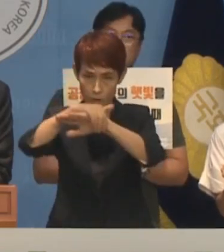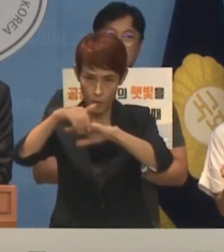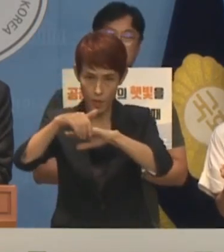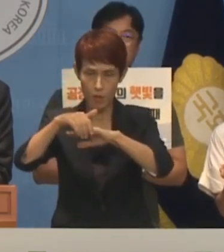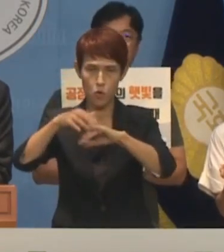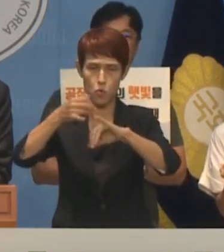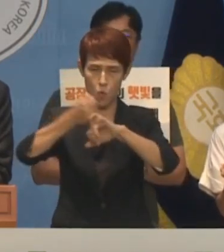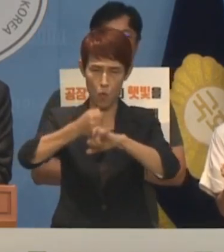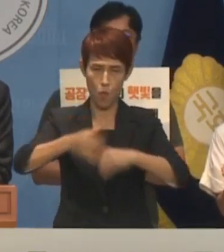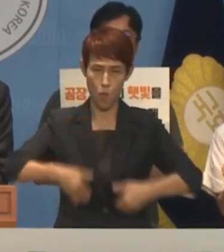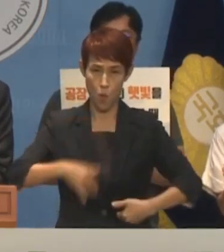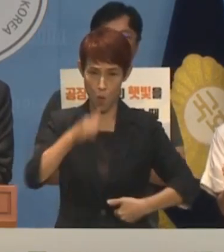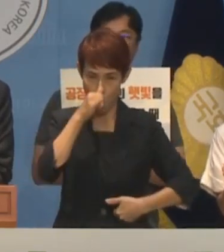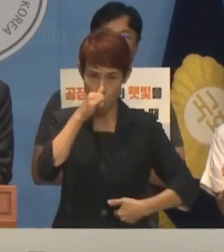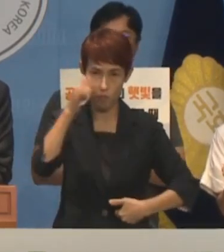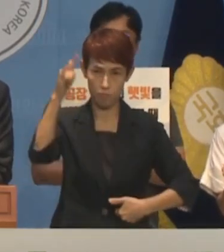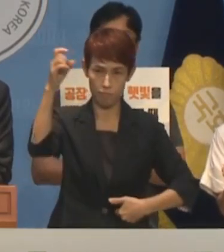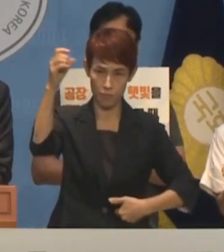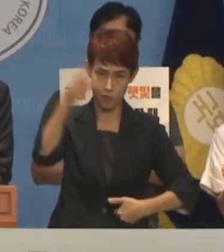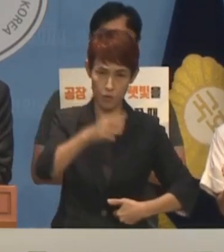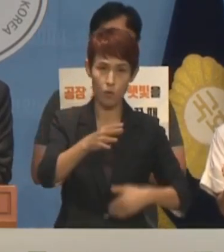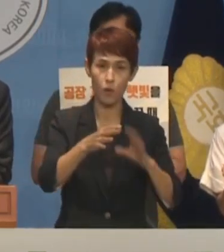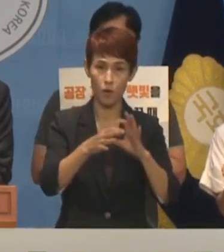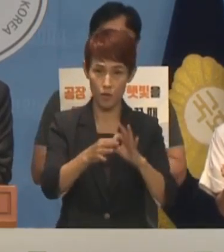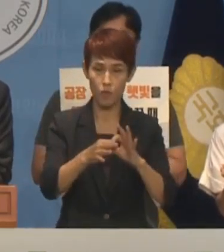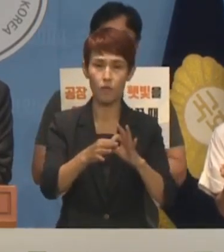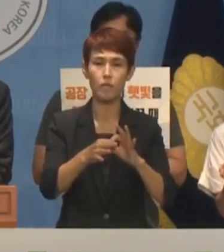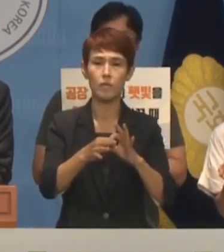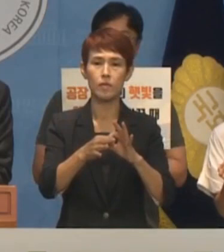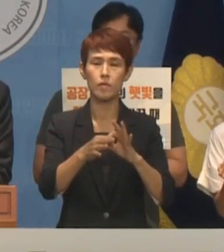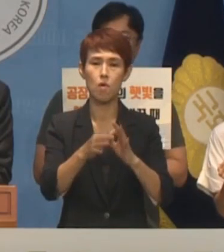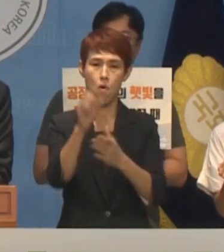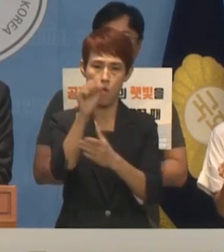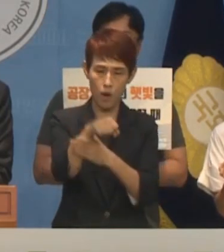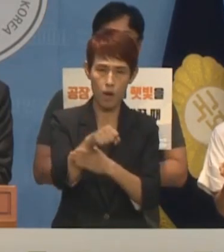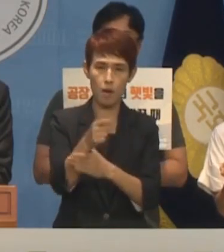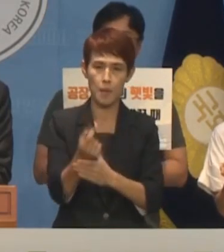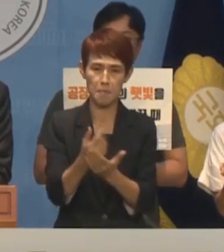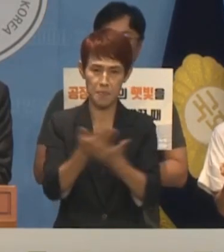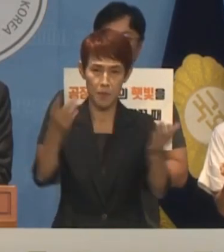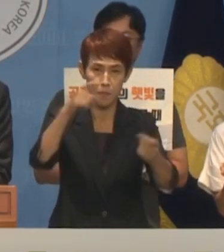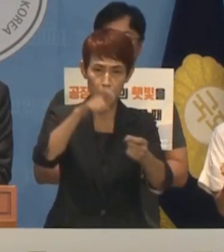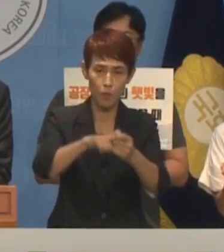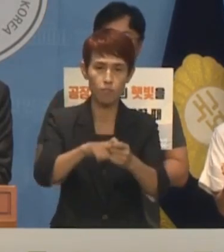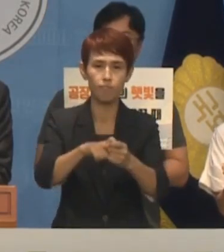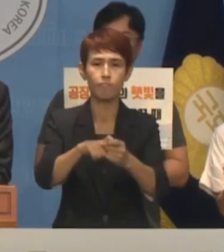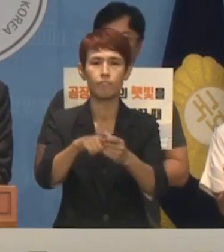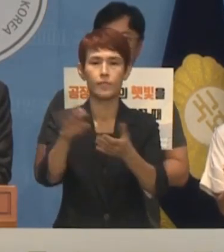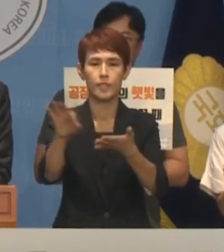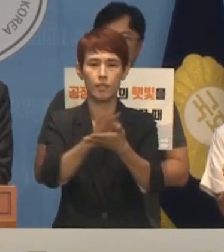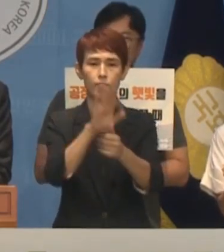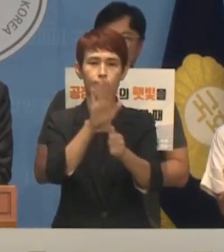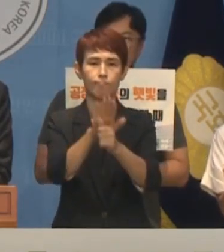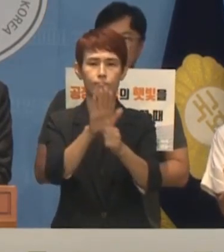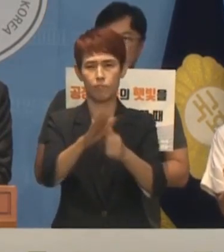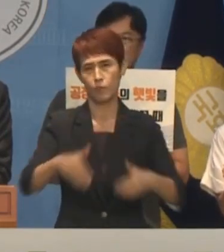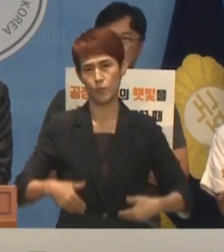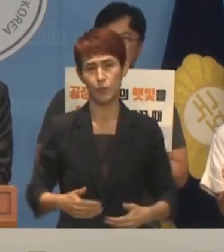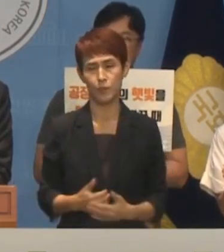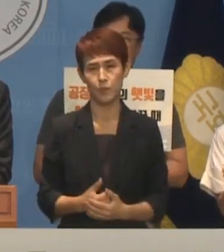문제 등의 문제를 해결하고 인허가와 초기의 빠른 보급을 위한 행정적, 재정적 지원을 적극해야